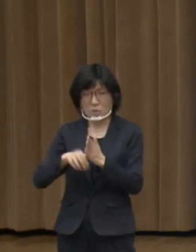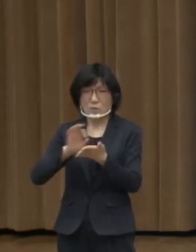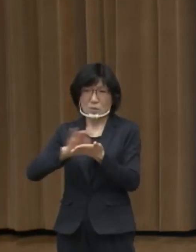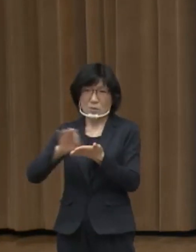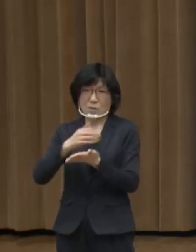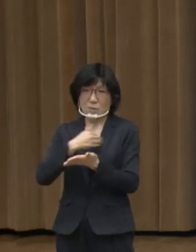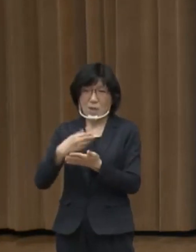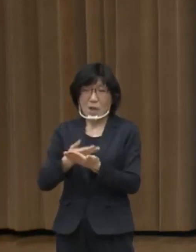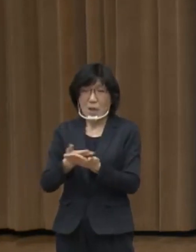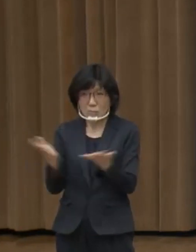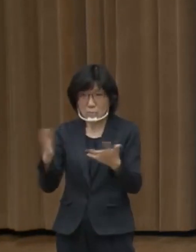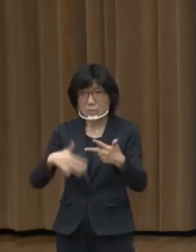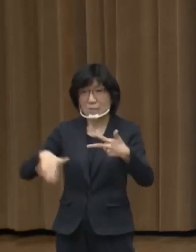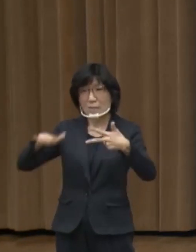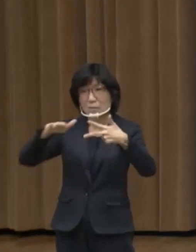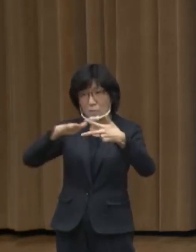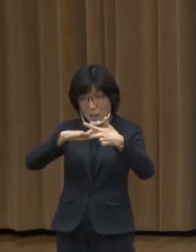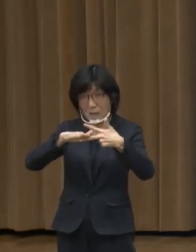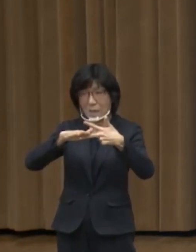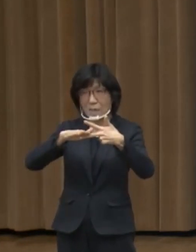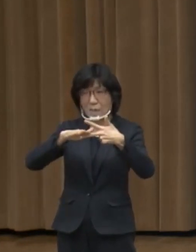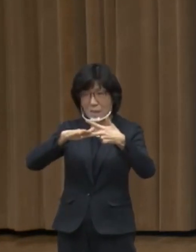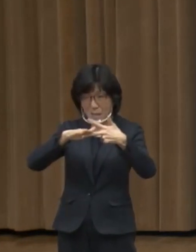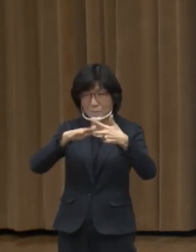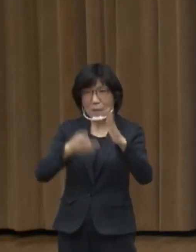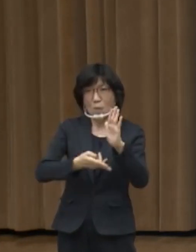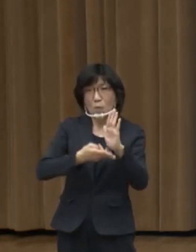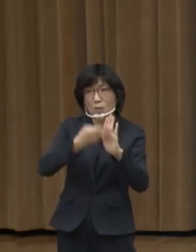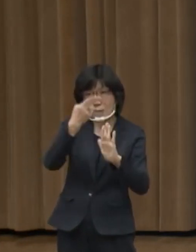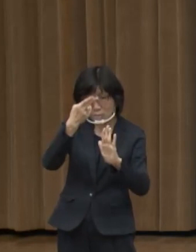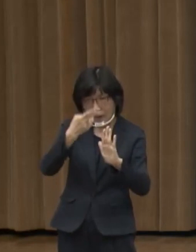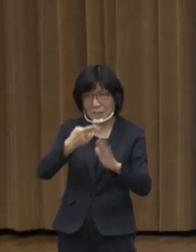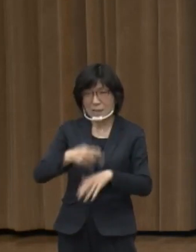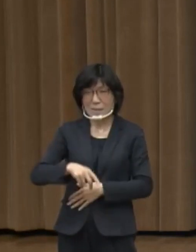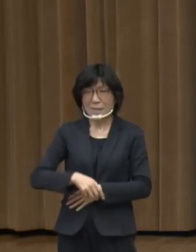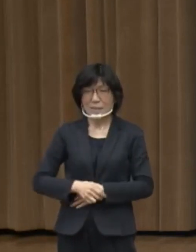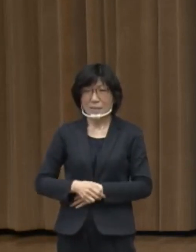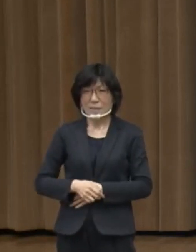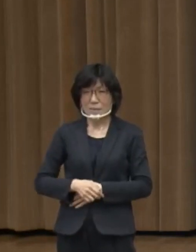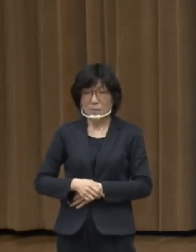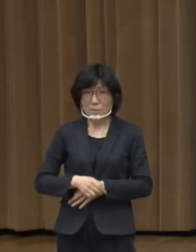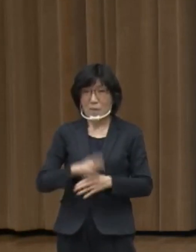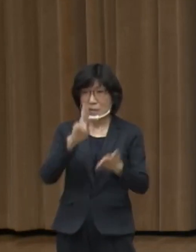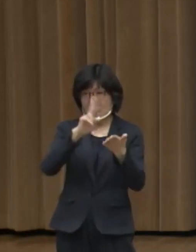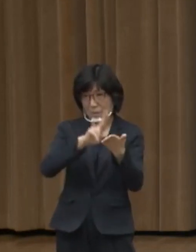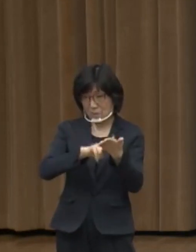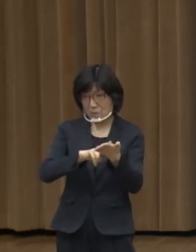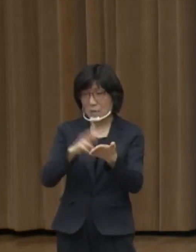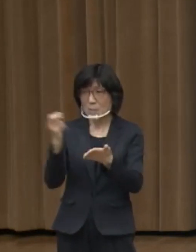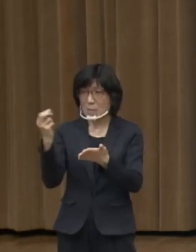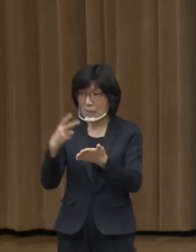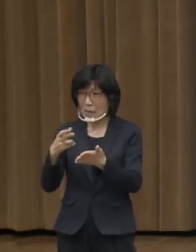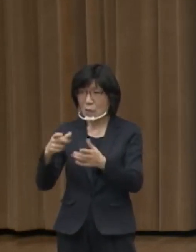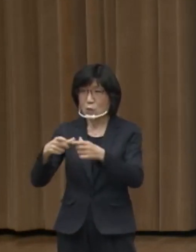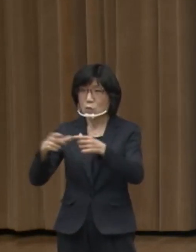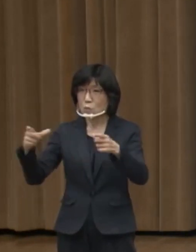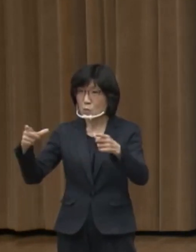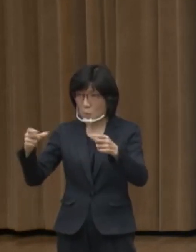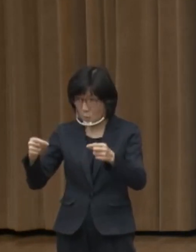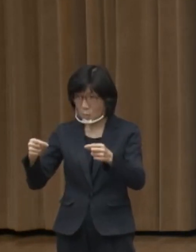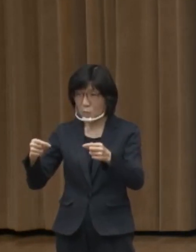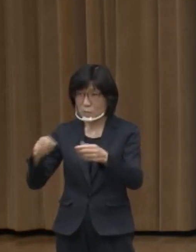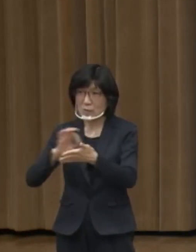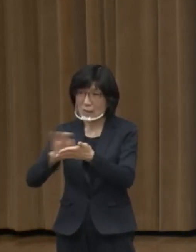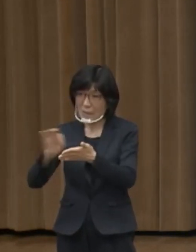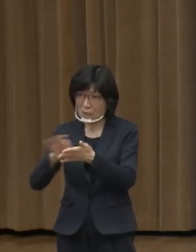ーポンを配布する宿泊施設は現時点で123施設、クーポン券の取り扱いができる土産物